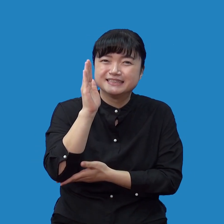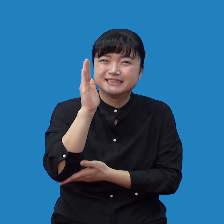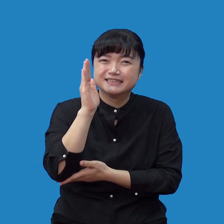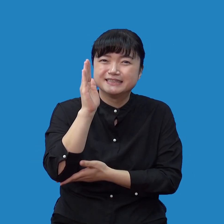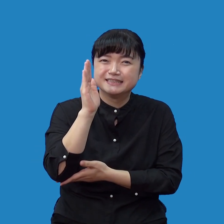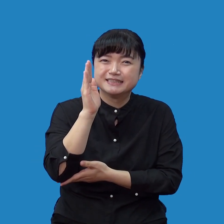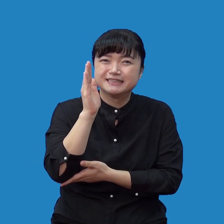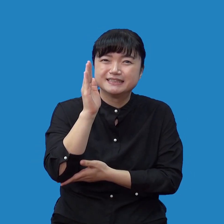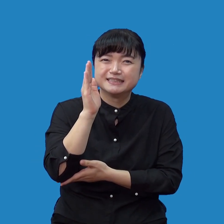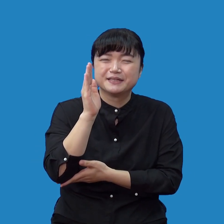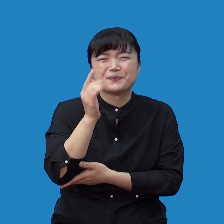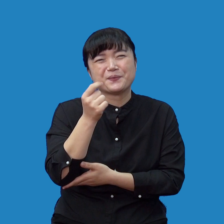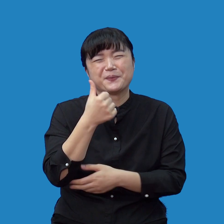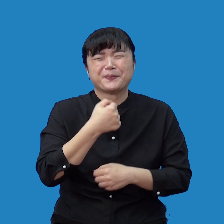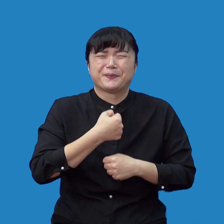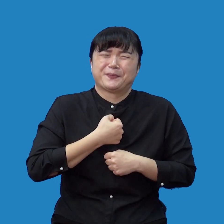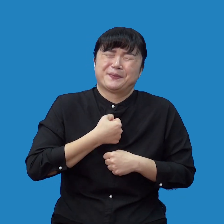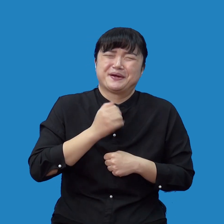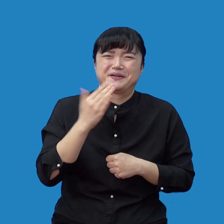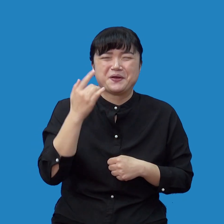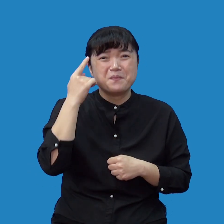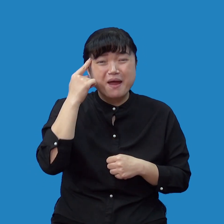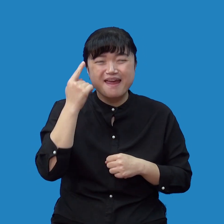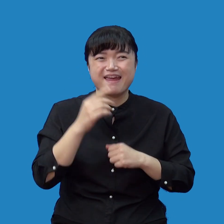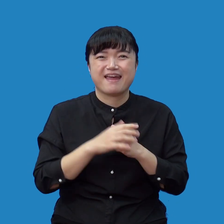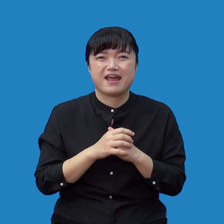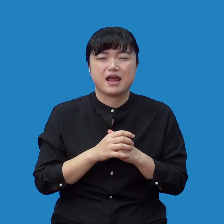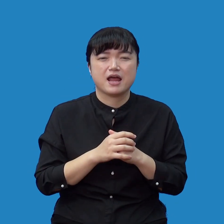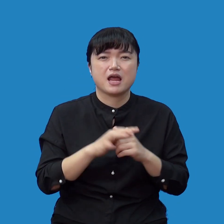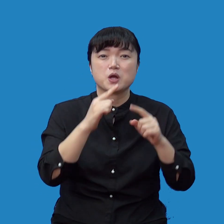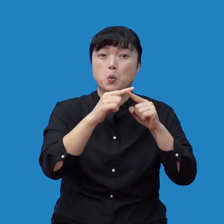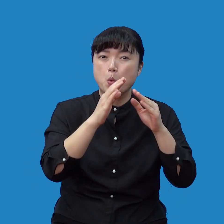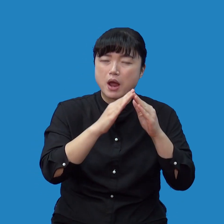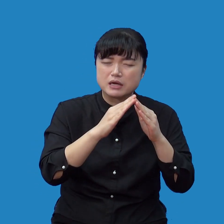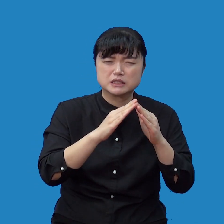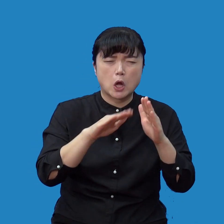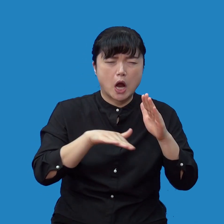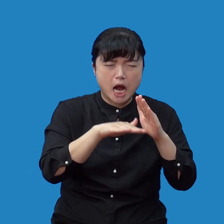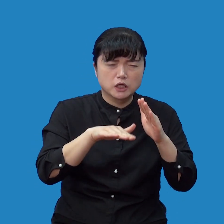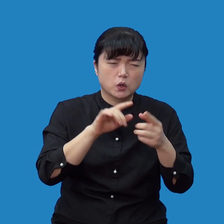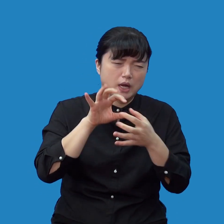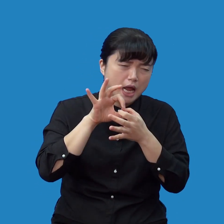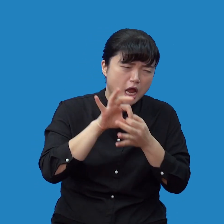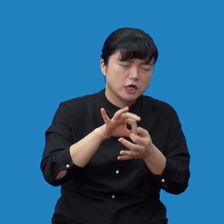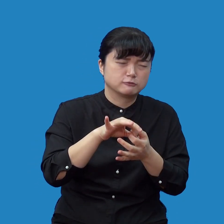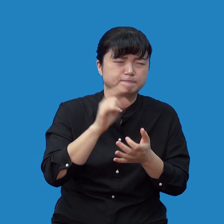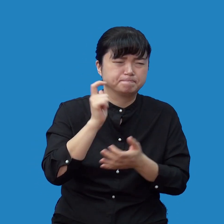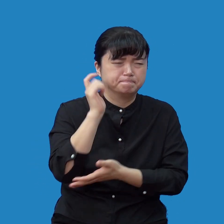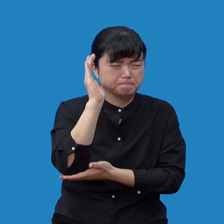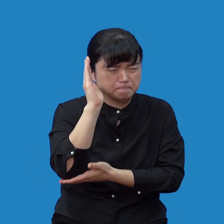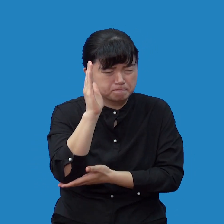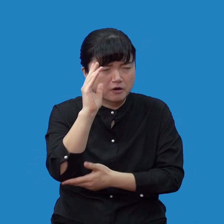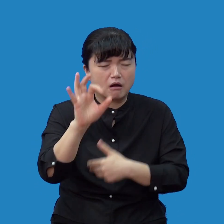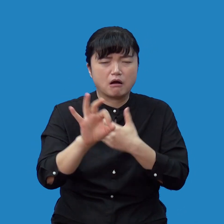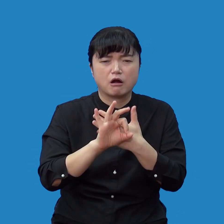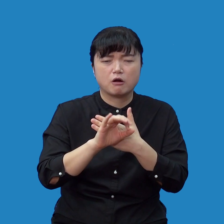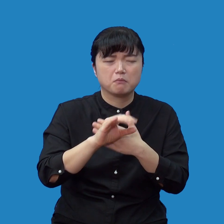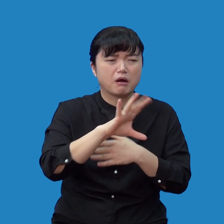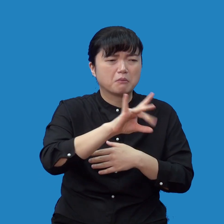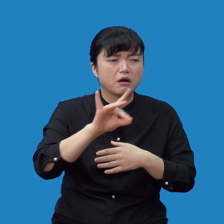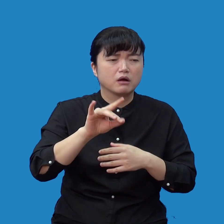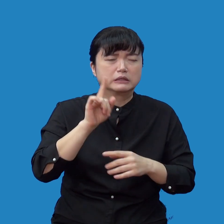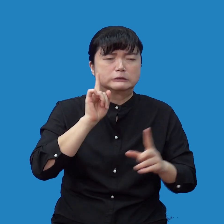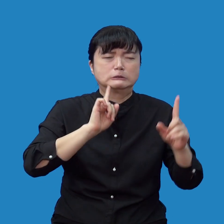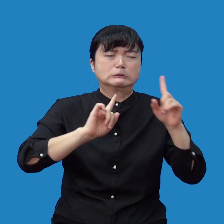좀 조심스러운 일이 돼버렸습니다. 교회에서 이 가정을 강조하면 이 상처받는